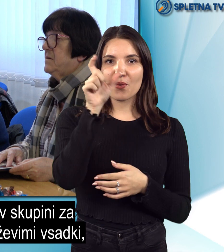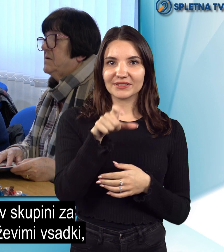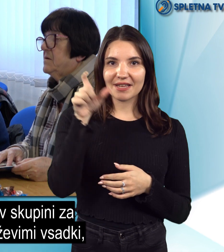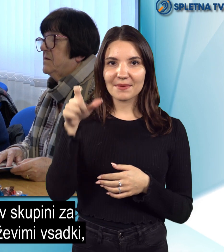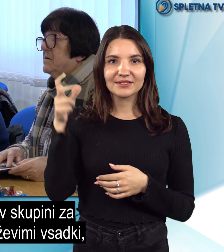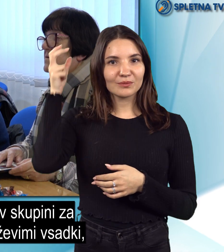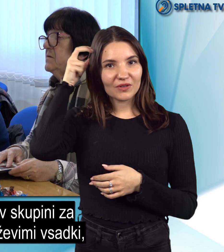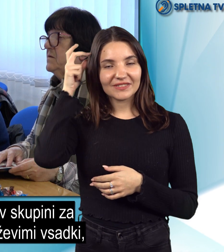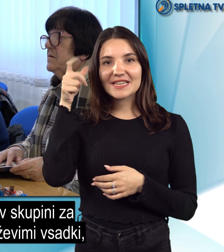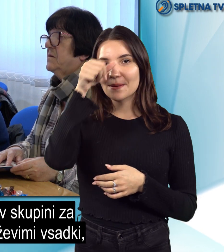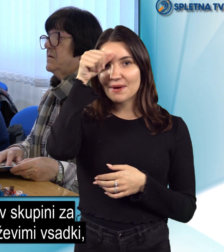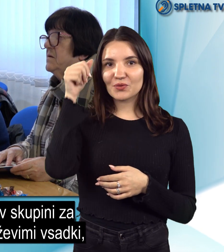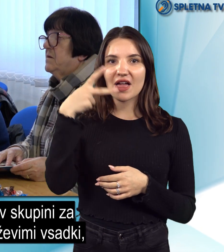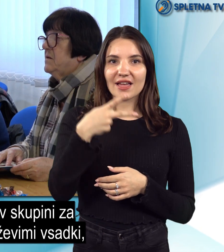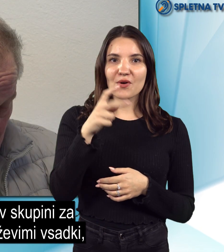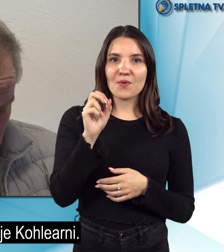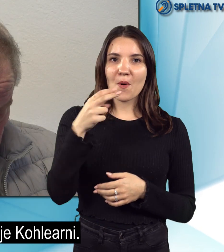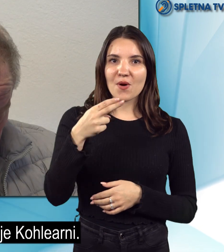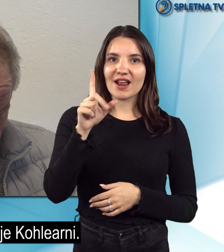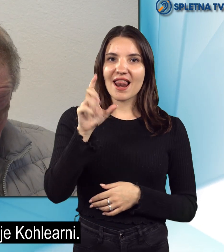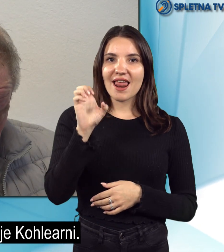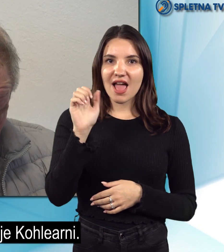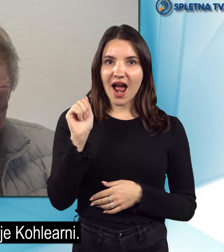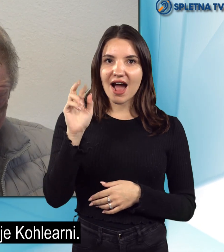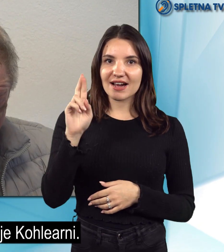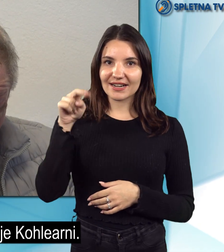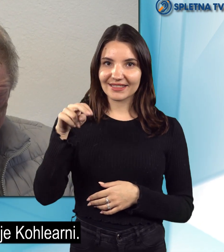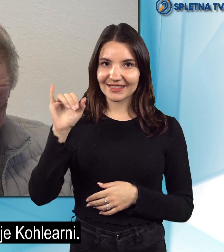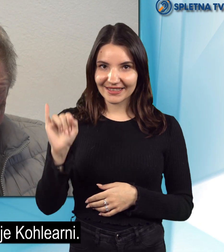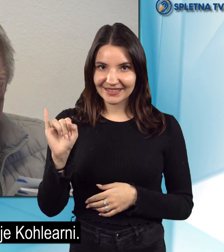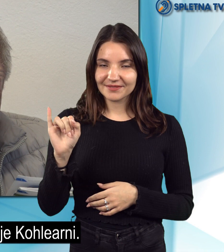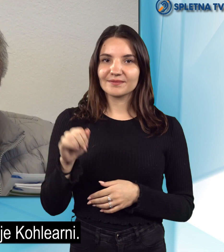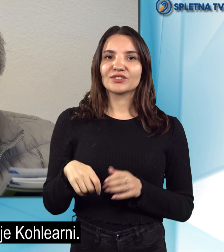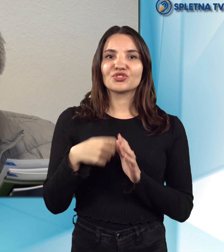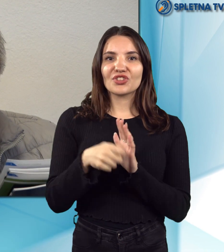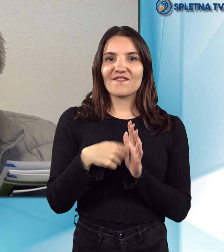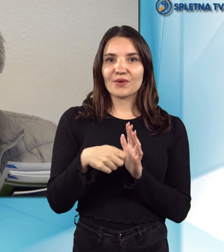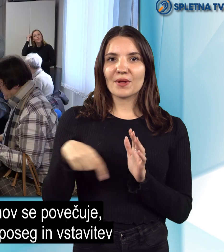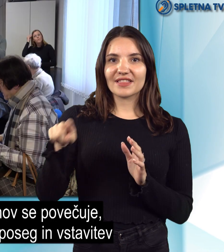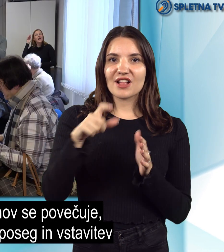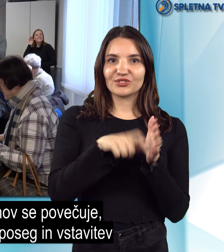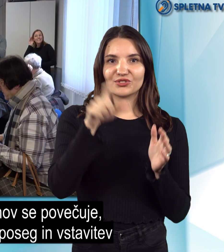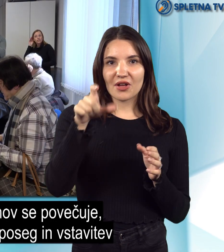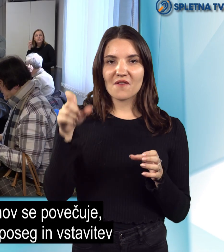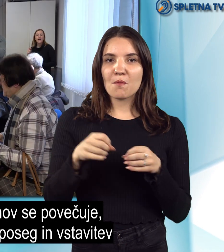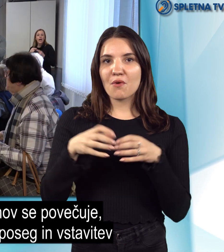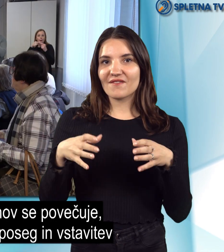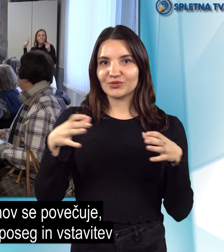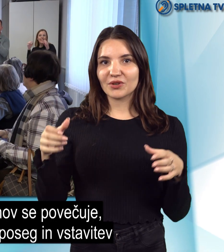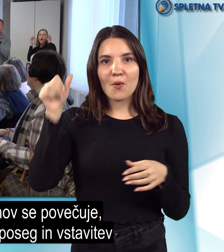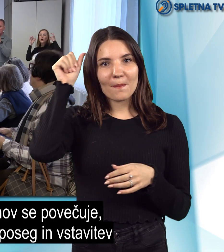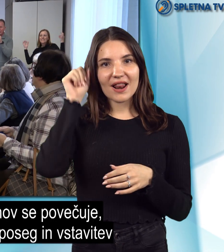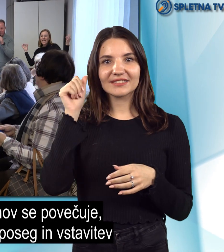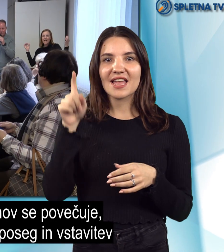skupini za osebe s polževimi vsadki, ki se imenuje kohlearni. Število teh članov